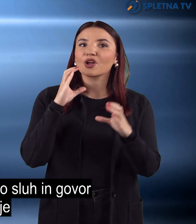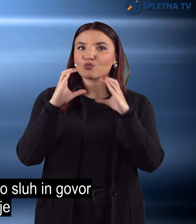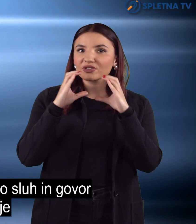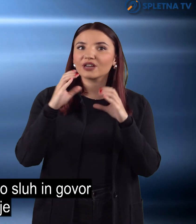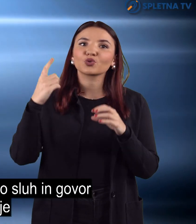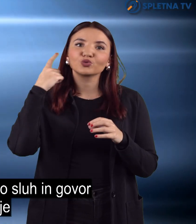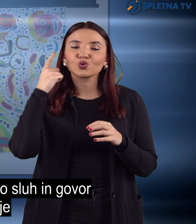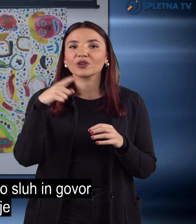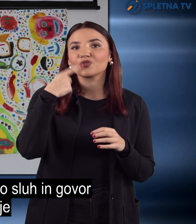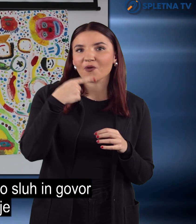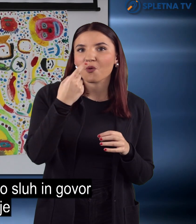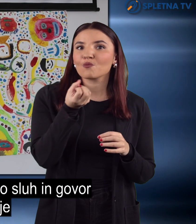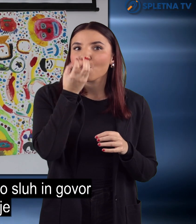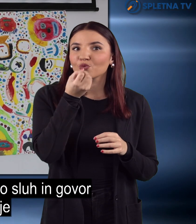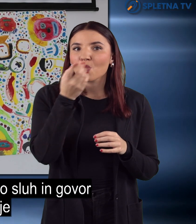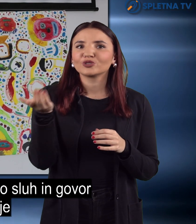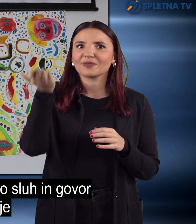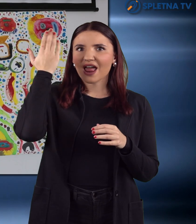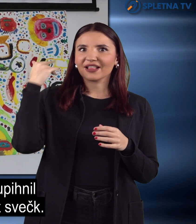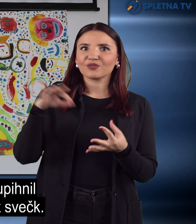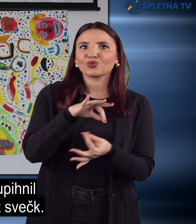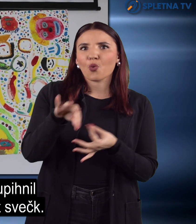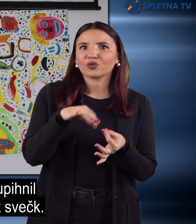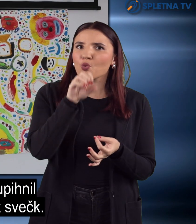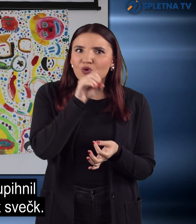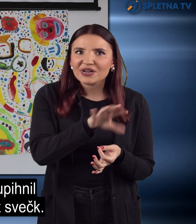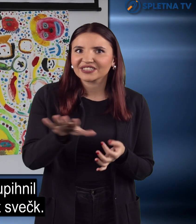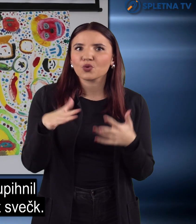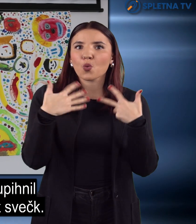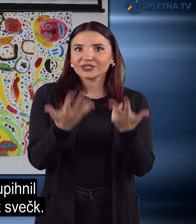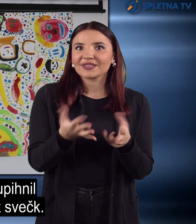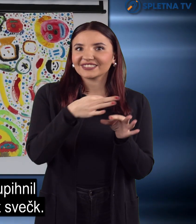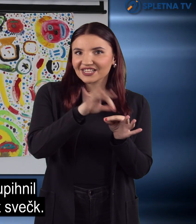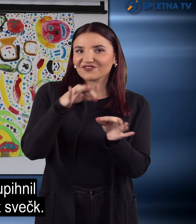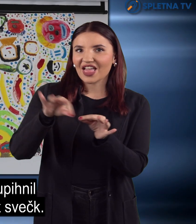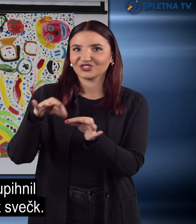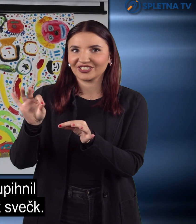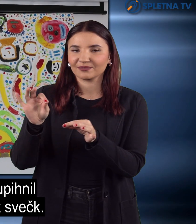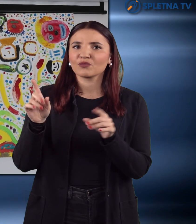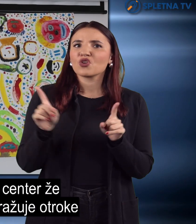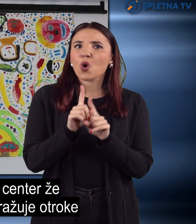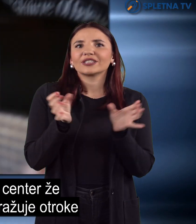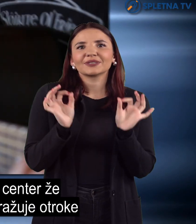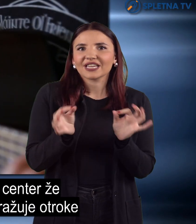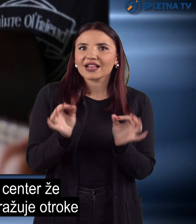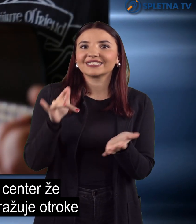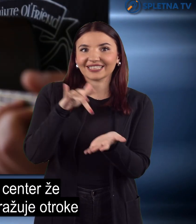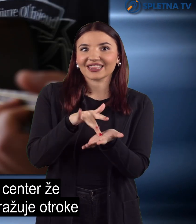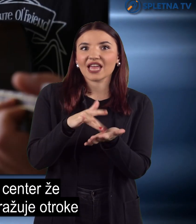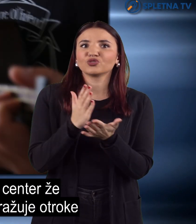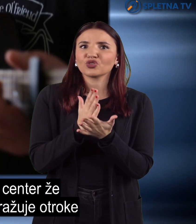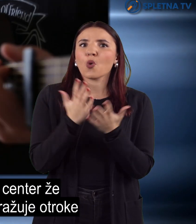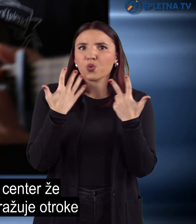Center za komunikacijo, sluh in govor Portorož je na svoji torti upihnil kar 80 svečk. Kot specializirani center